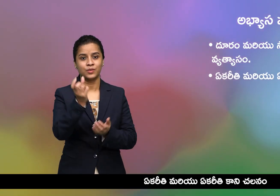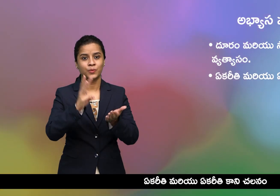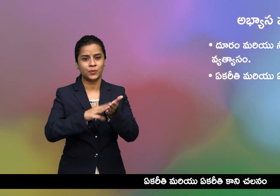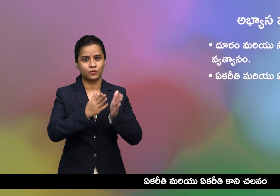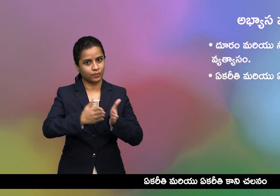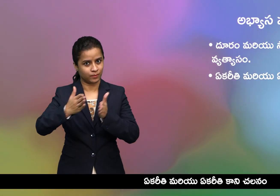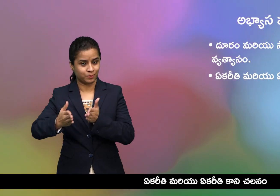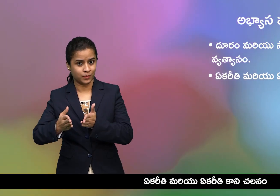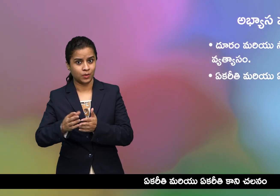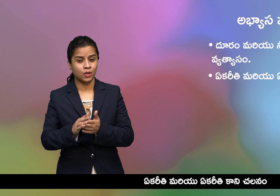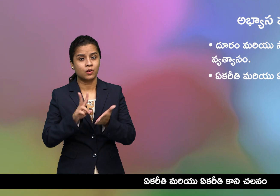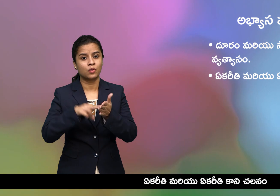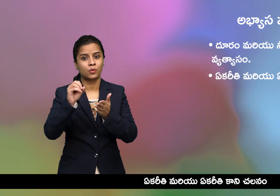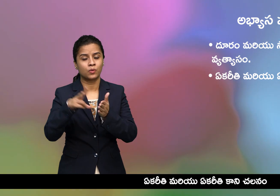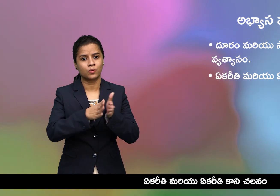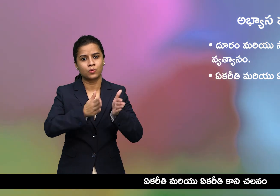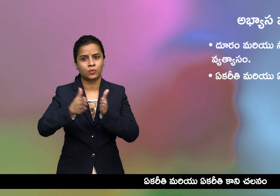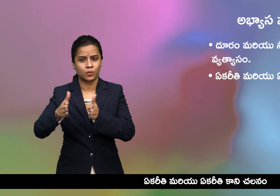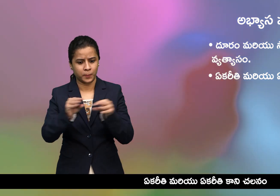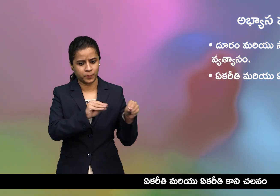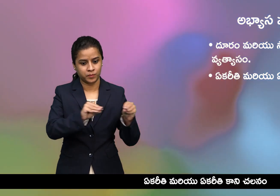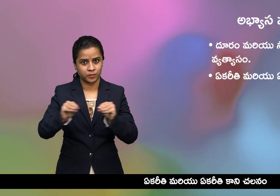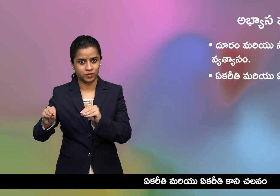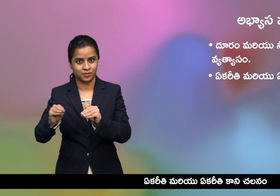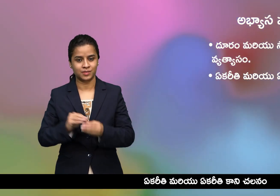ఏకరీతి మరియు ఏకరీతి కాని చలనం.